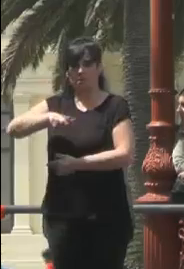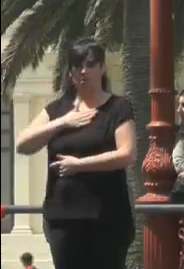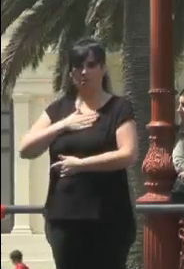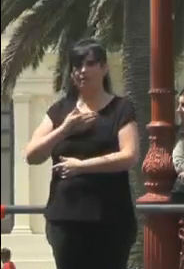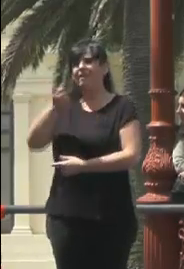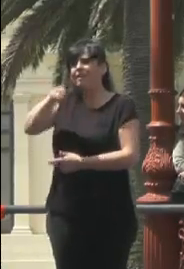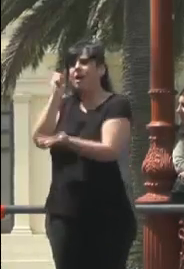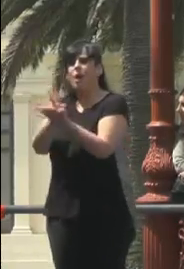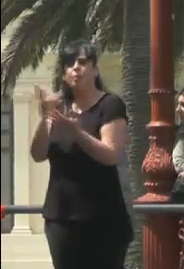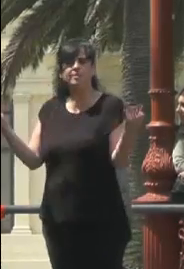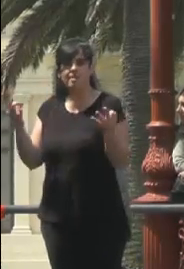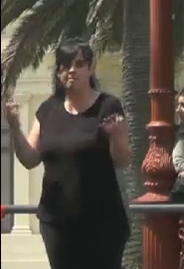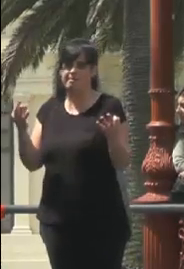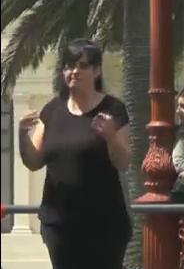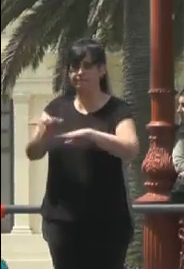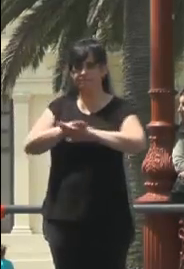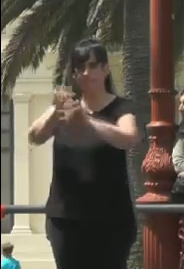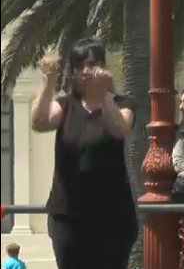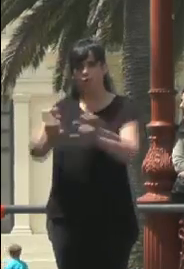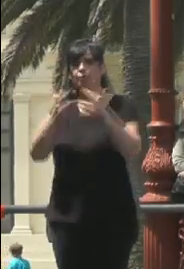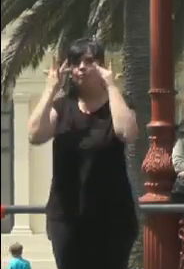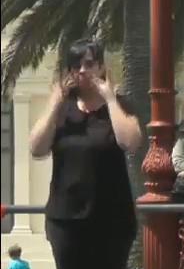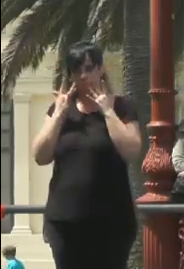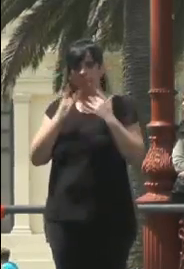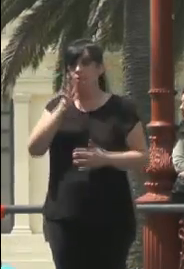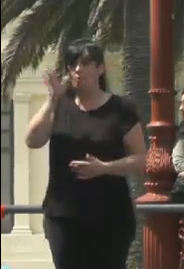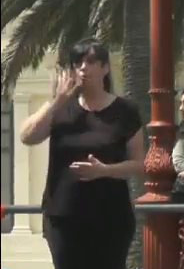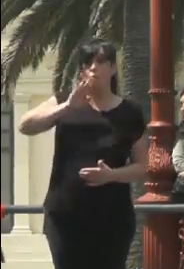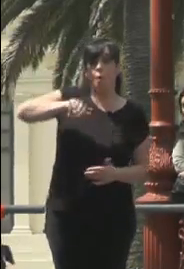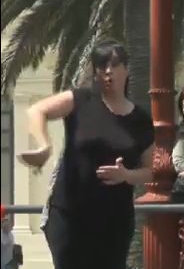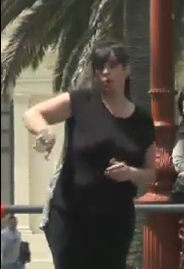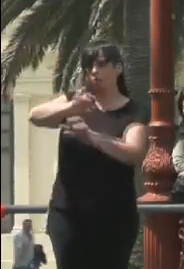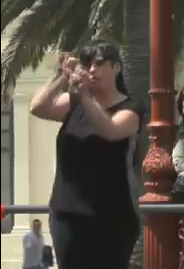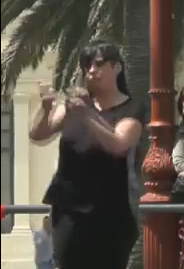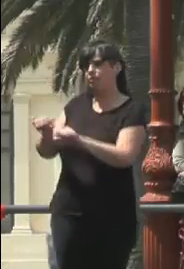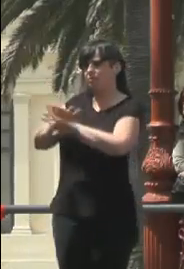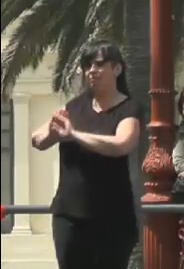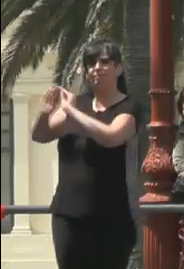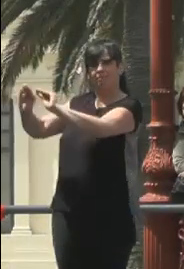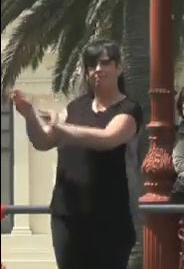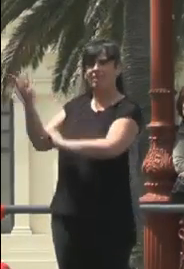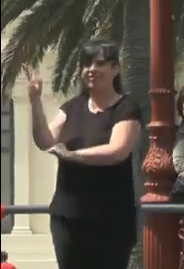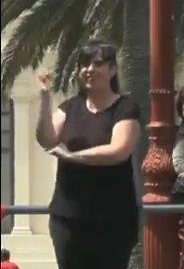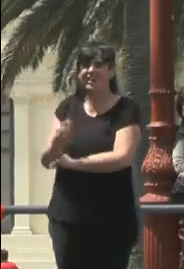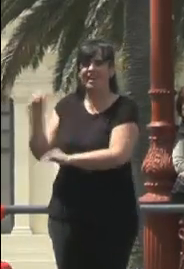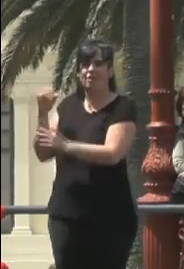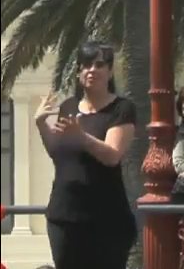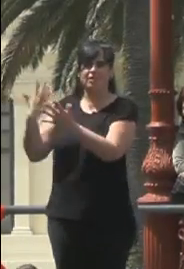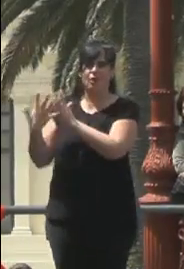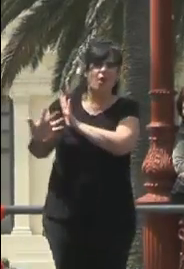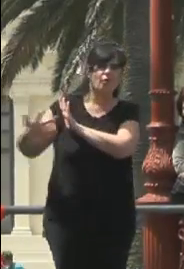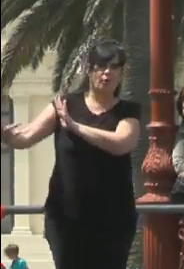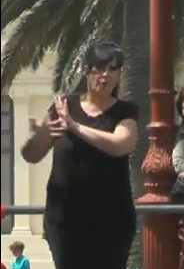tamén unha forma decente de gobernar. A corrupción é unha forma de goberno. Levan 30 anos saqueándonos, 30